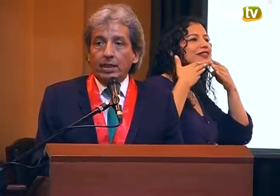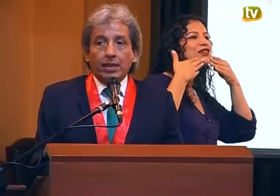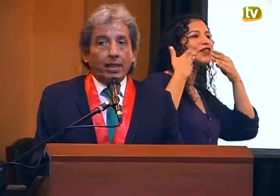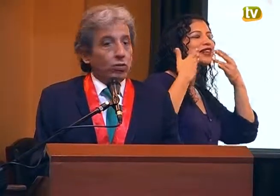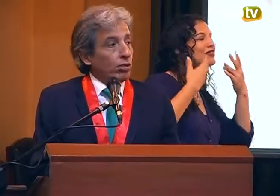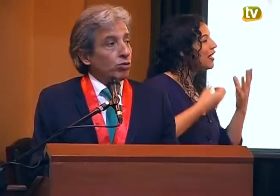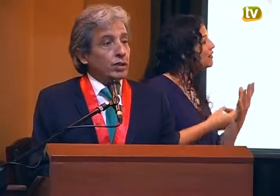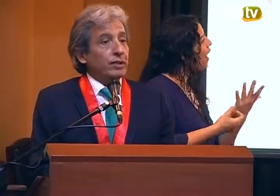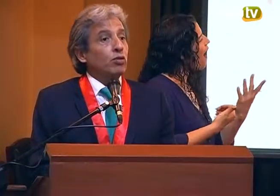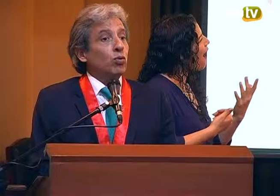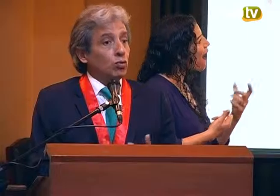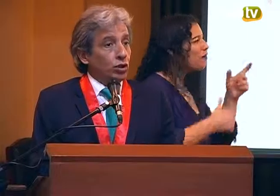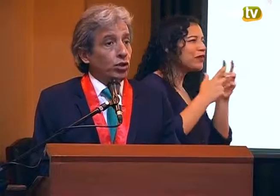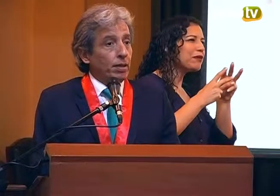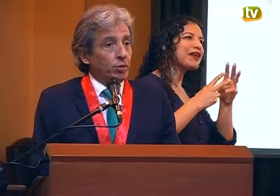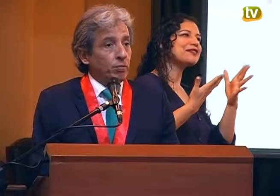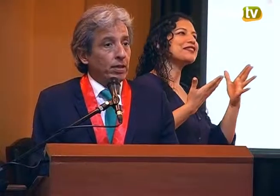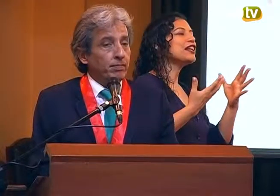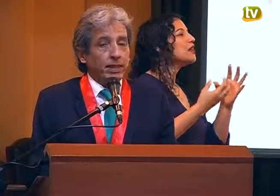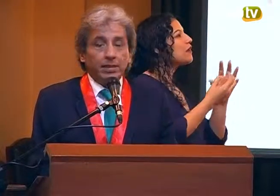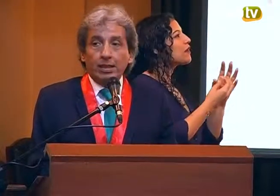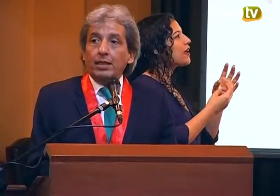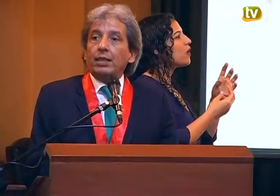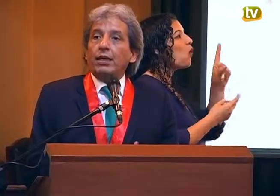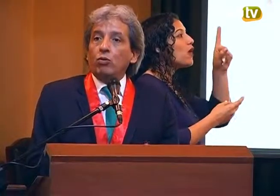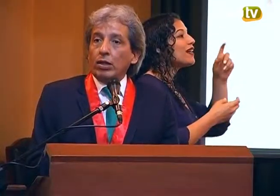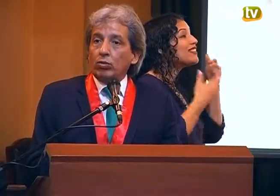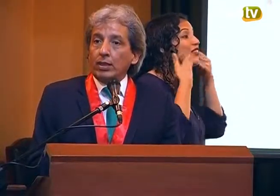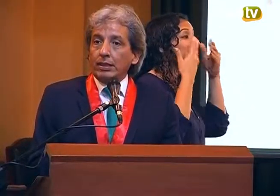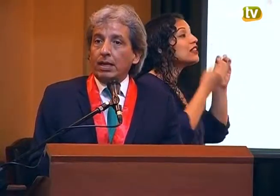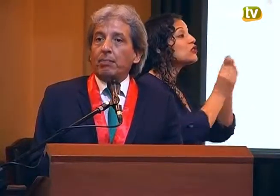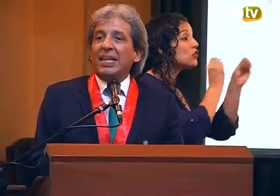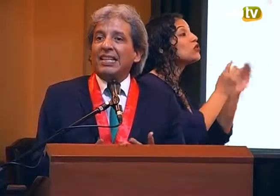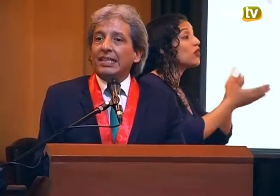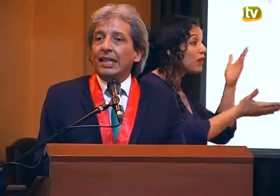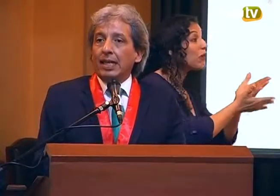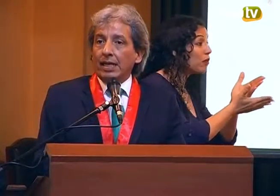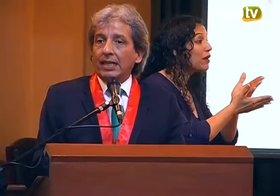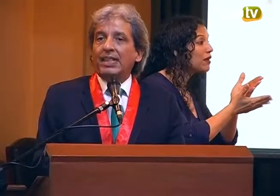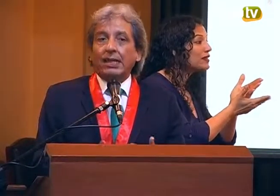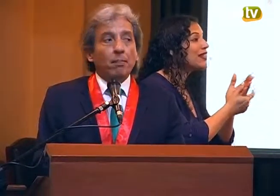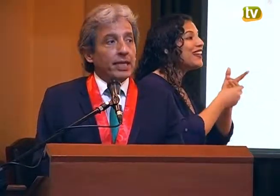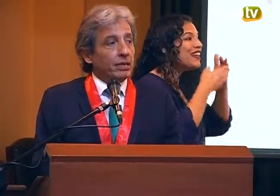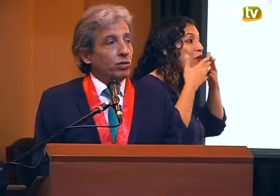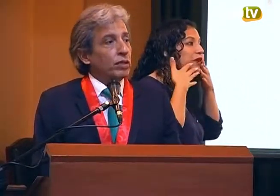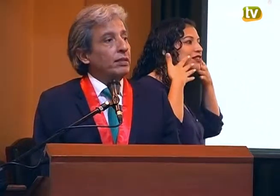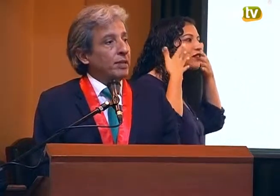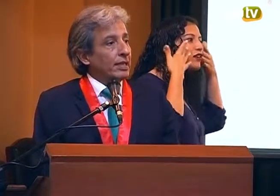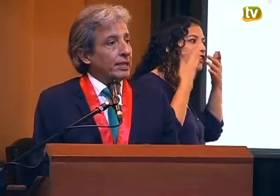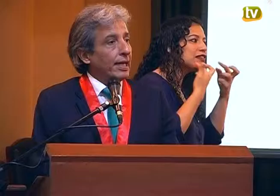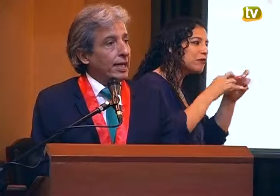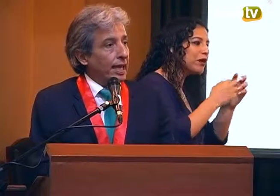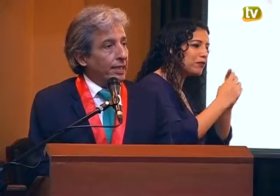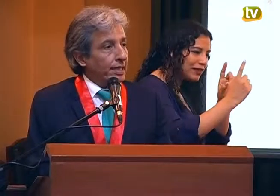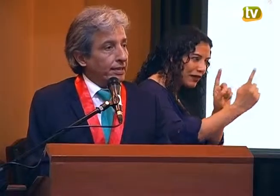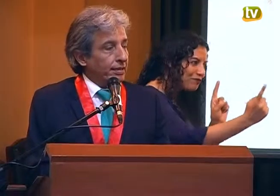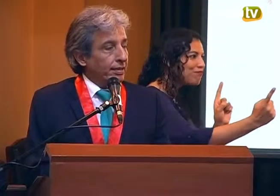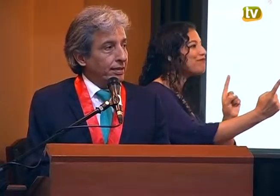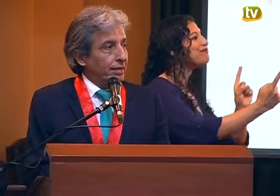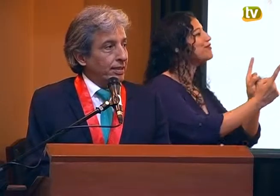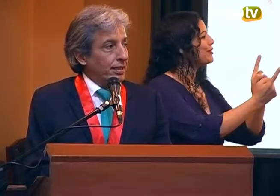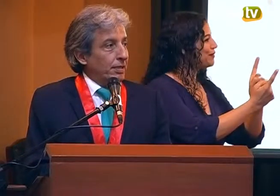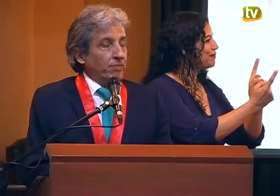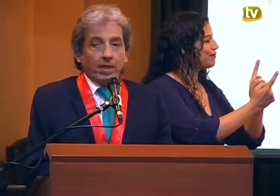puertas, que una sonrisa soluciona problemas, que una sonrisa plantea acercamientos y plantea